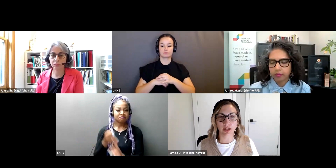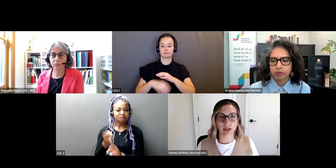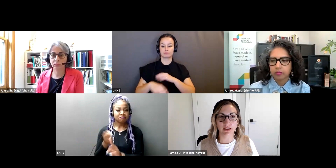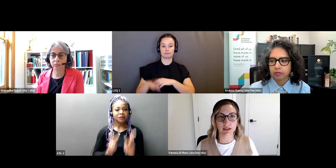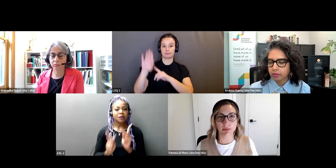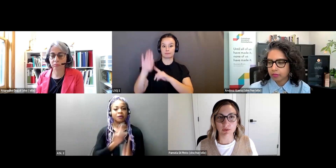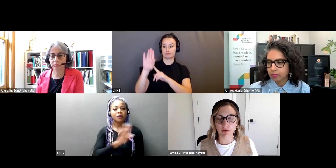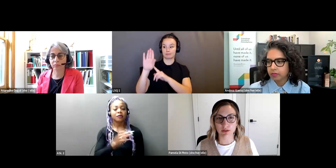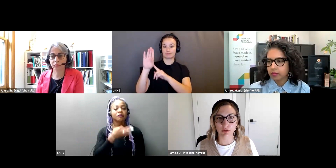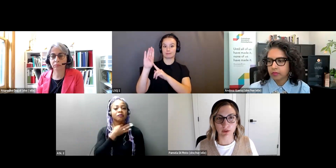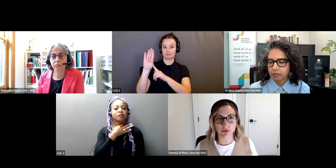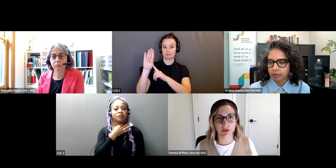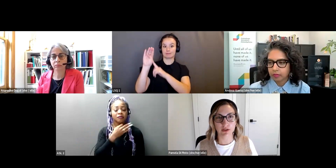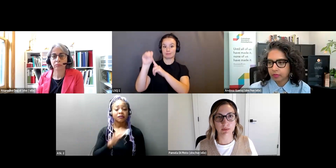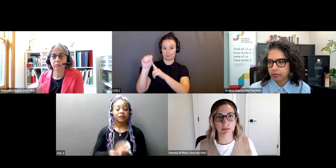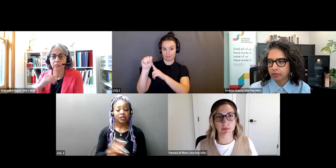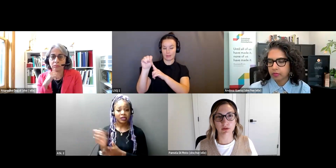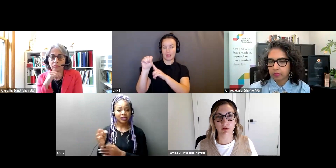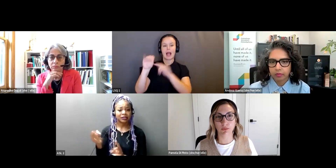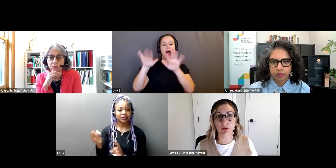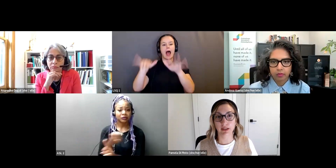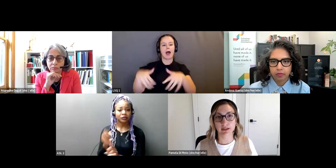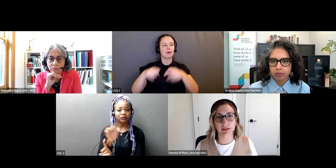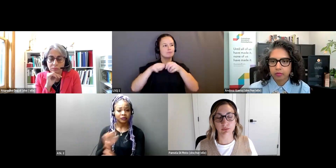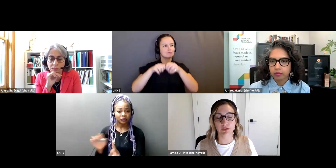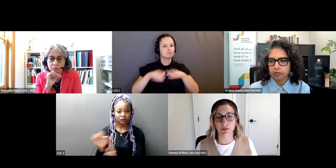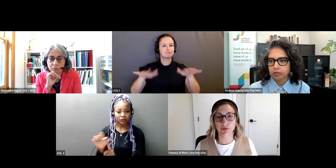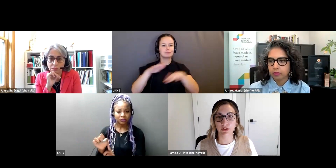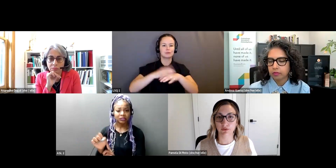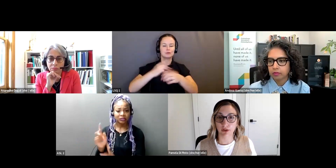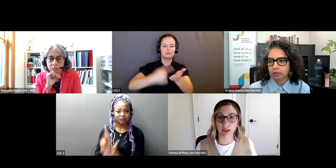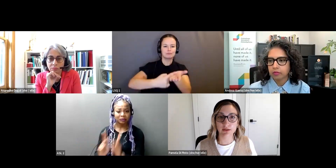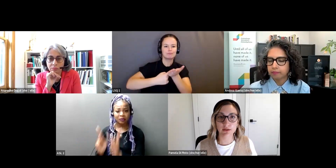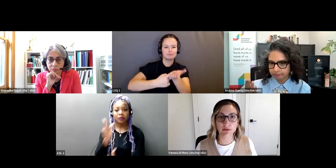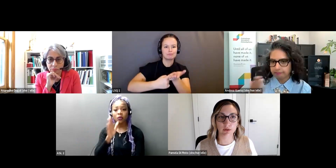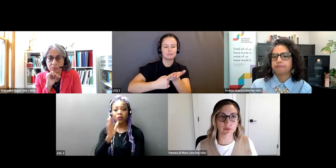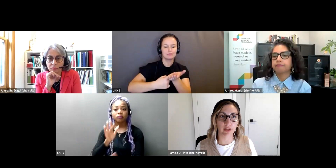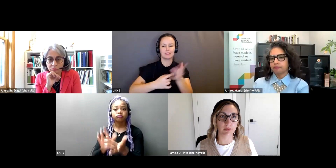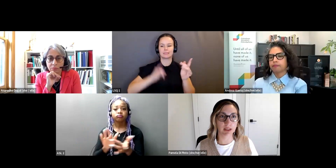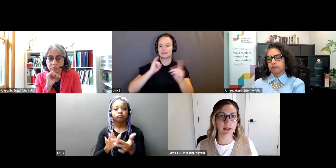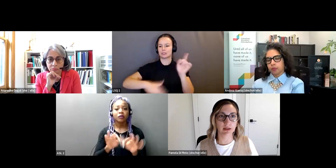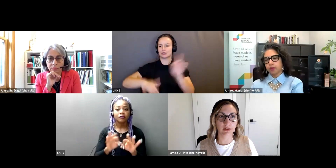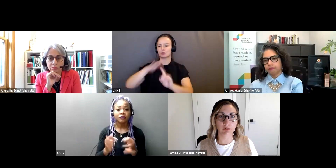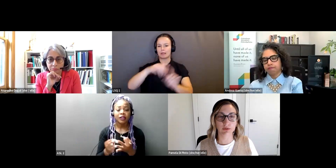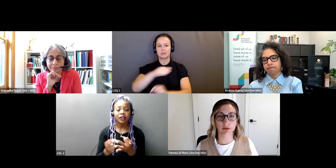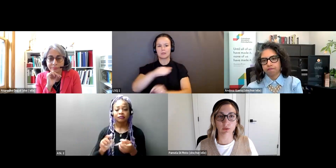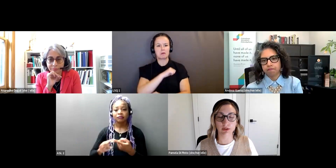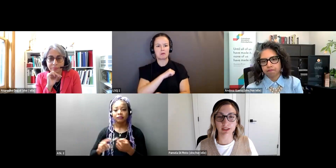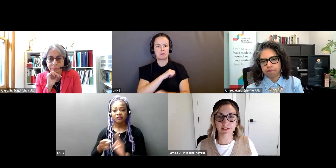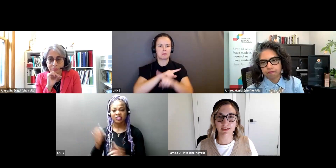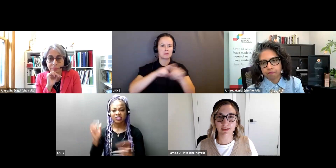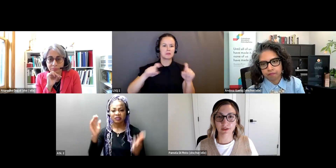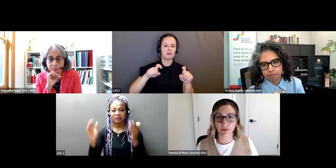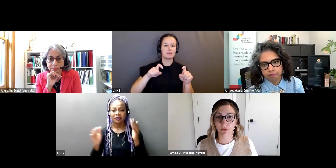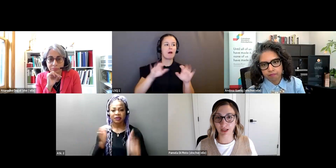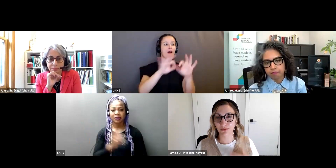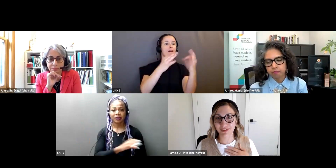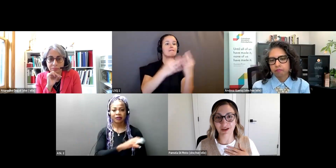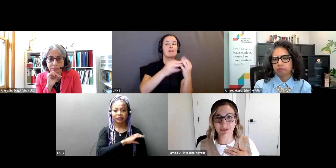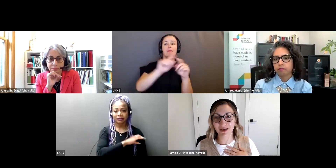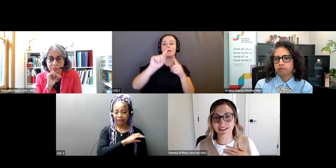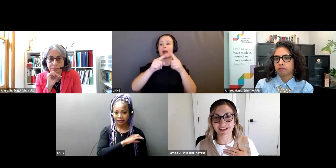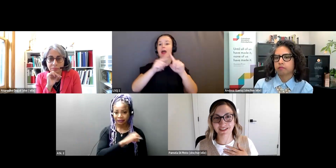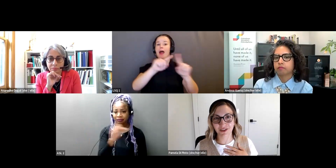pu engendrer des conversations. Souvent dans des situations d'abus, les gens ne vont pas contacter leur famille ou leurs